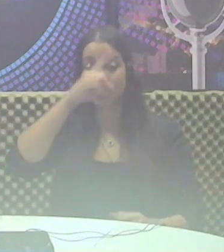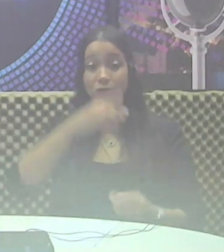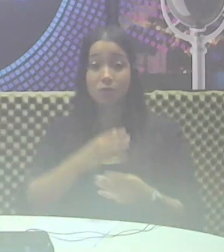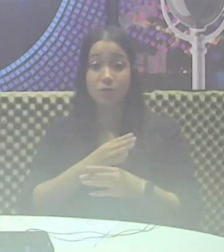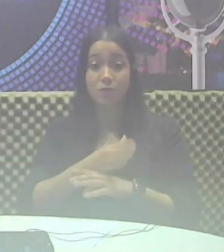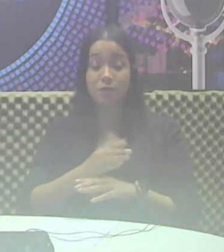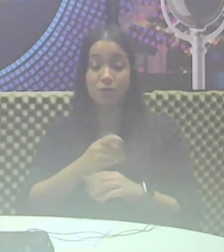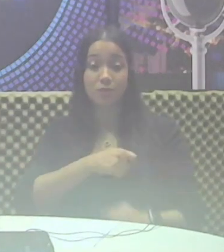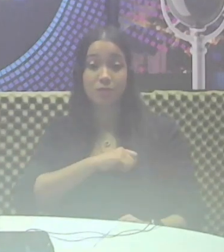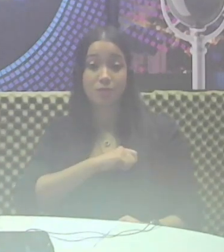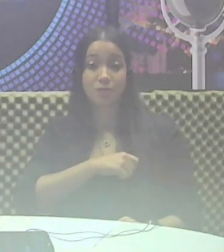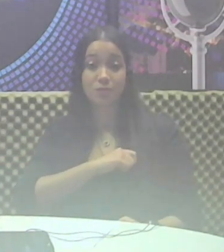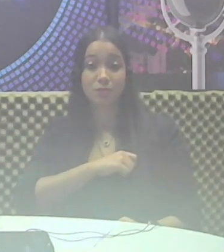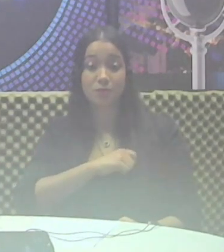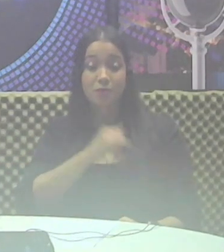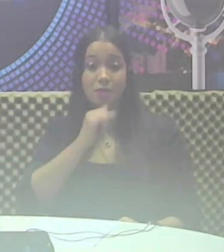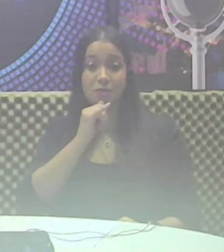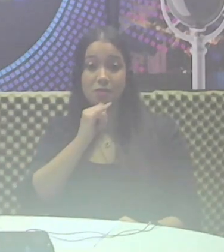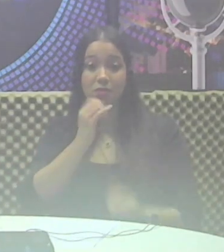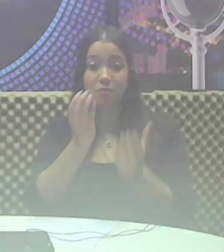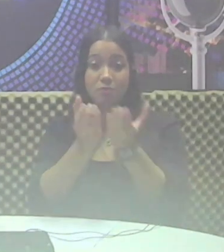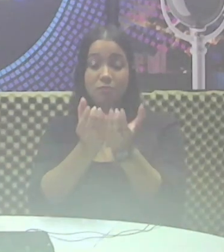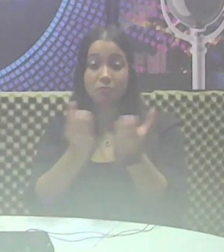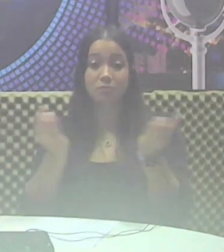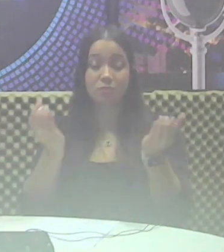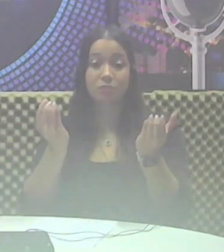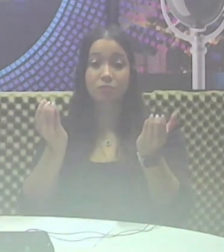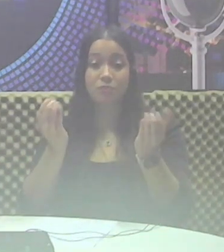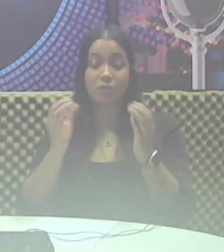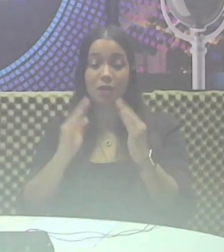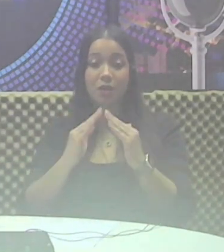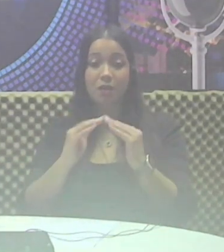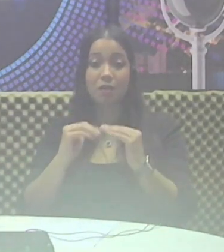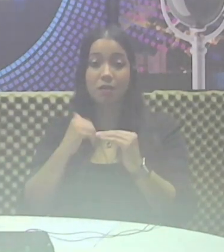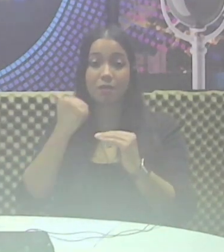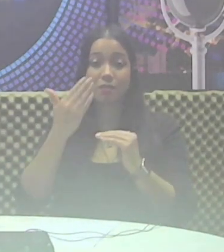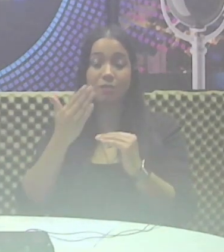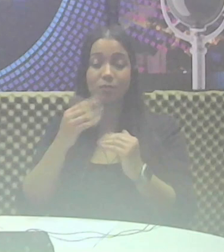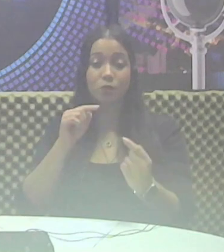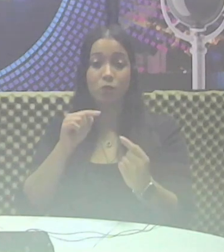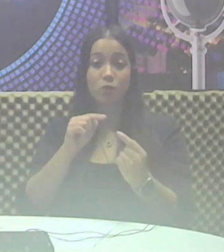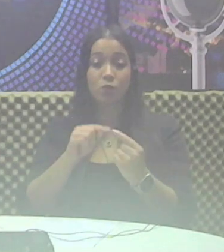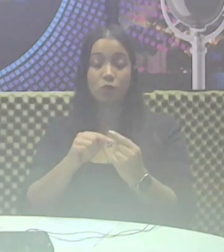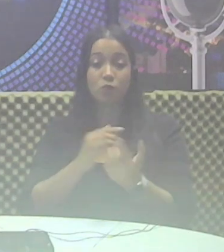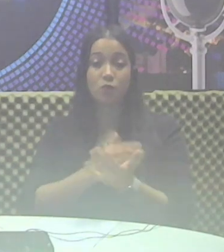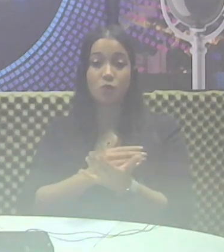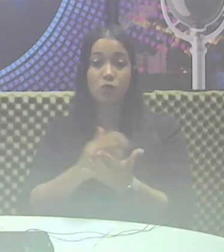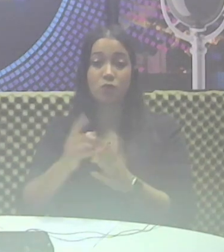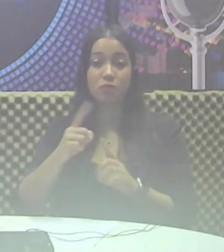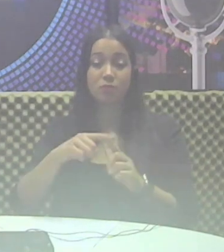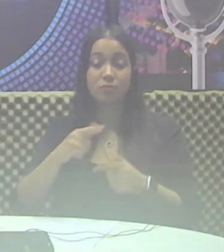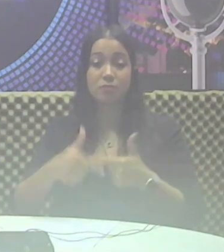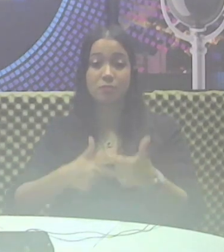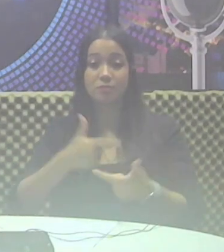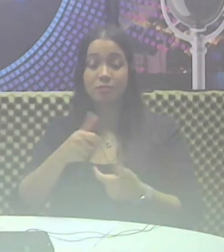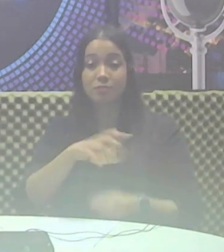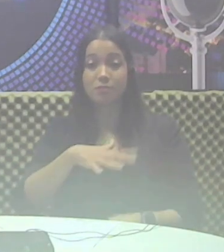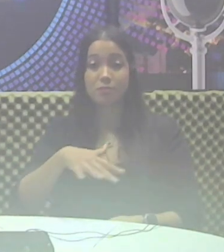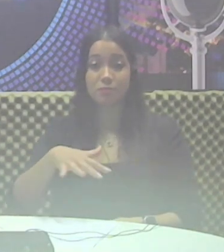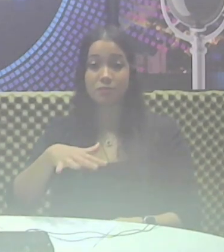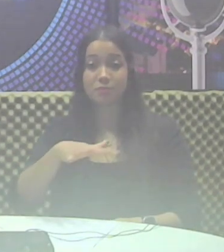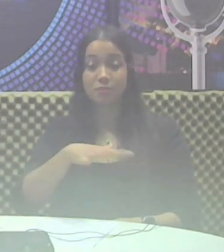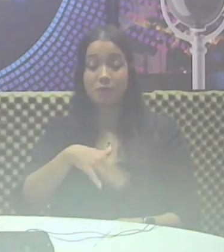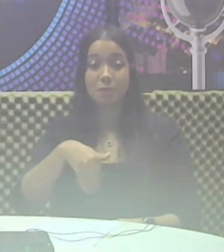os agentes, como calhas, coberturas e lajes. O objetivo é iniciar este modelo de trabalho nas áreas onde há